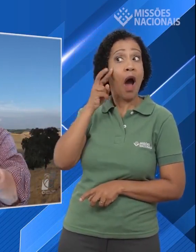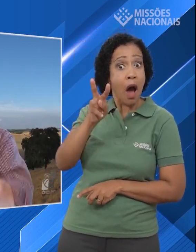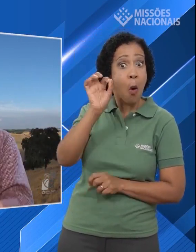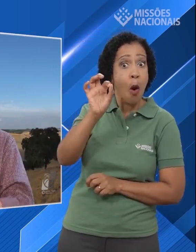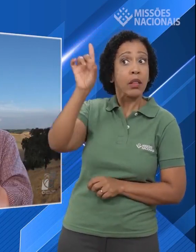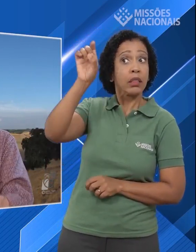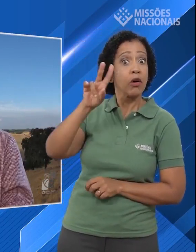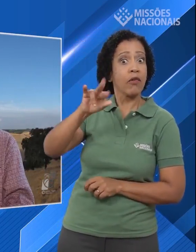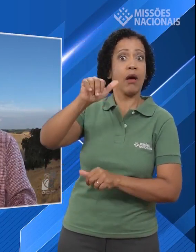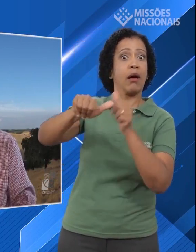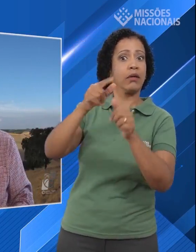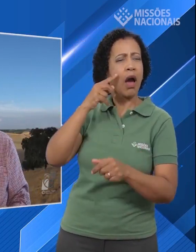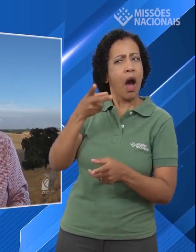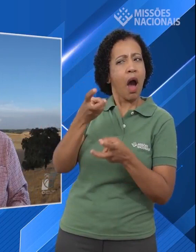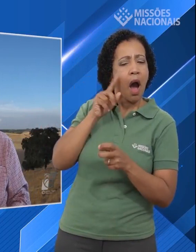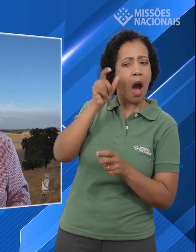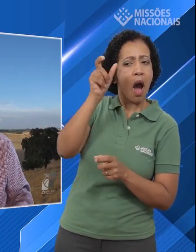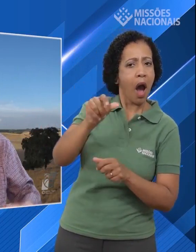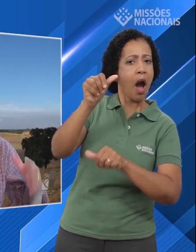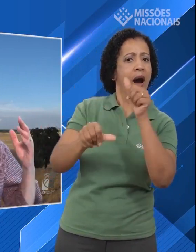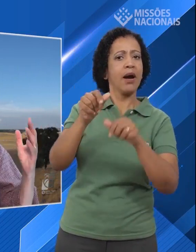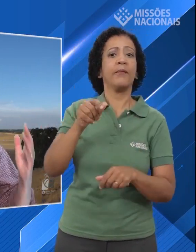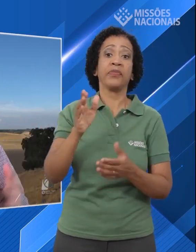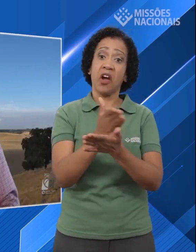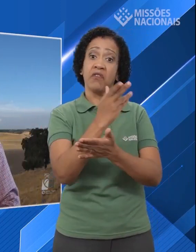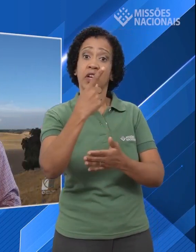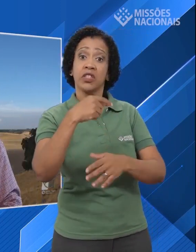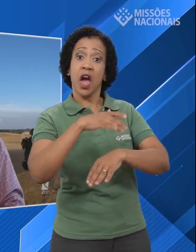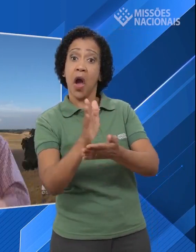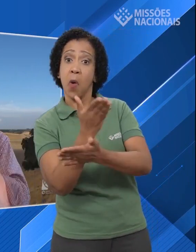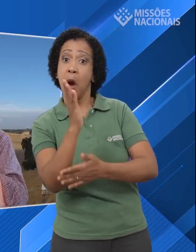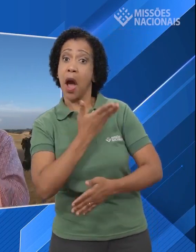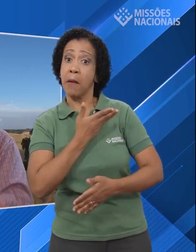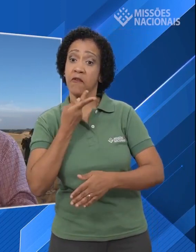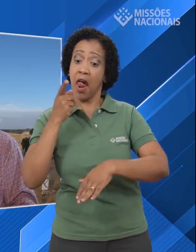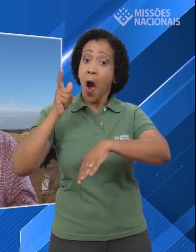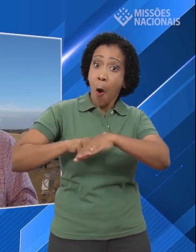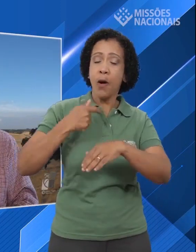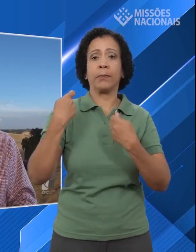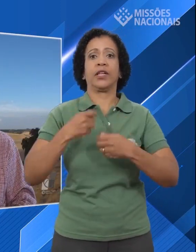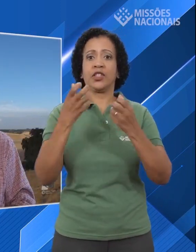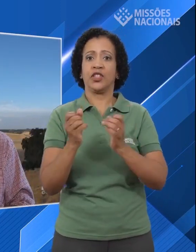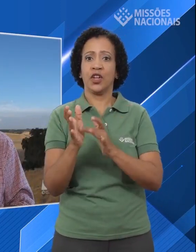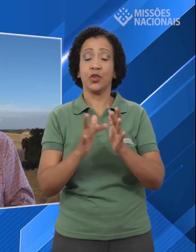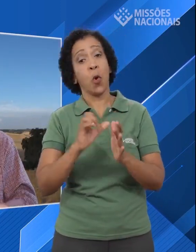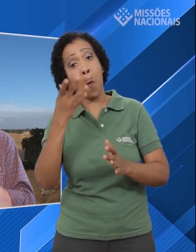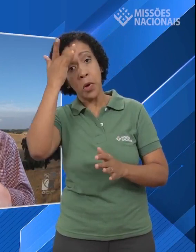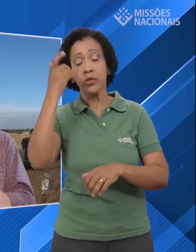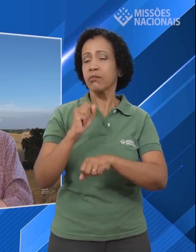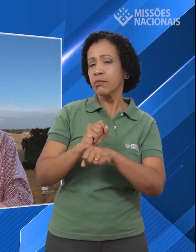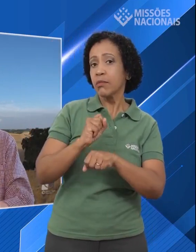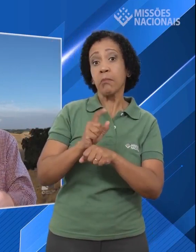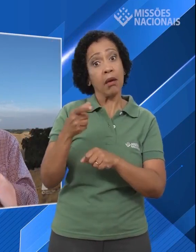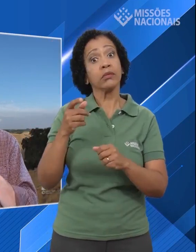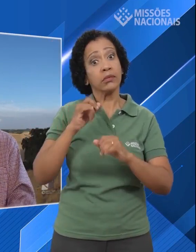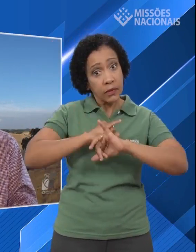vai fazer antes de eu compartilhar o evangelho com eles talvez alguns digam eu bom jesus agora então compartilhe